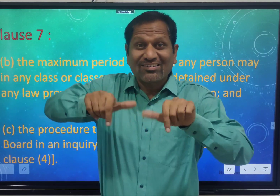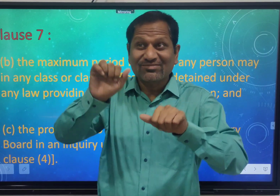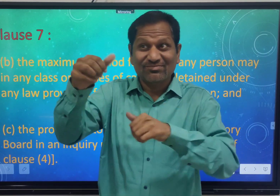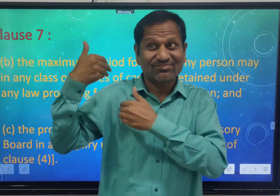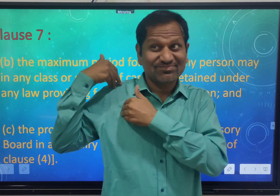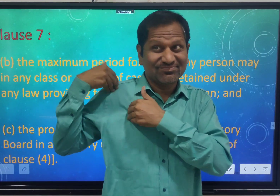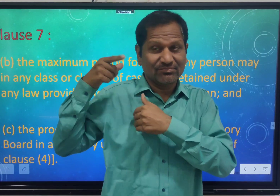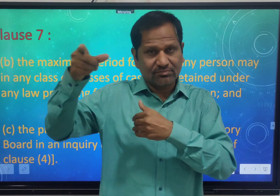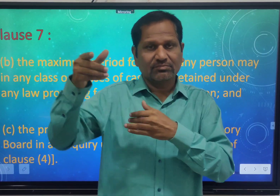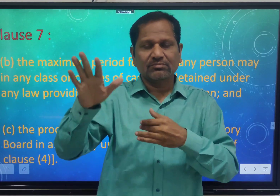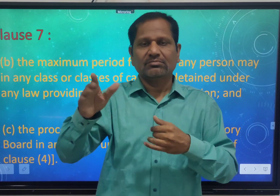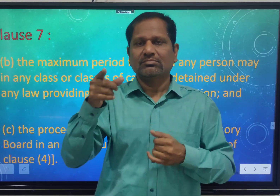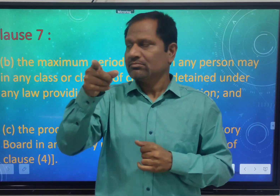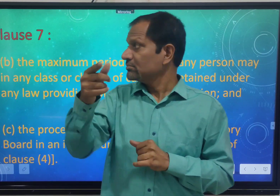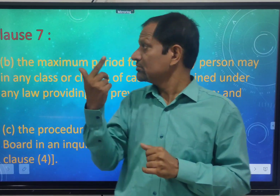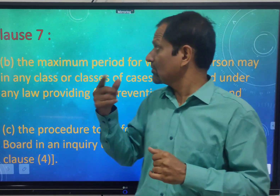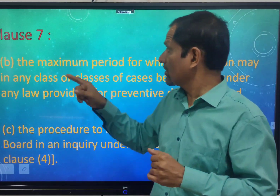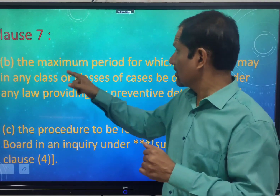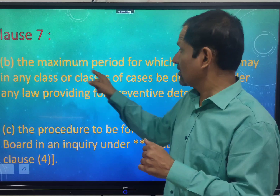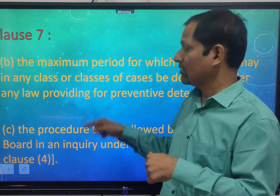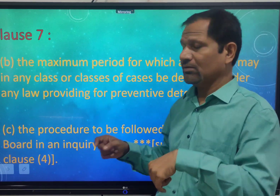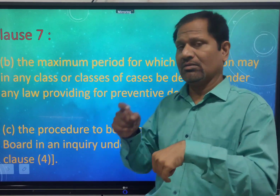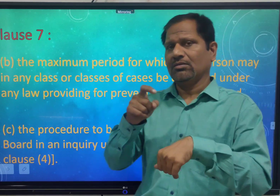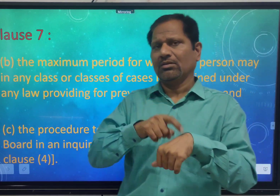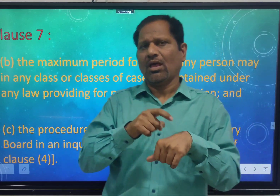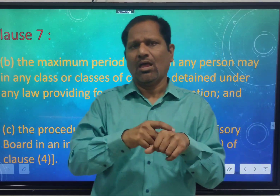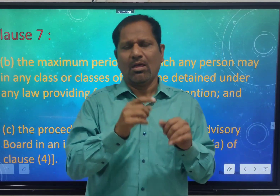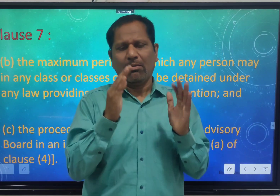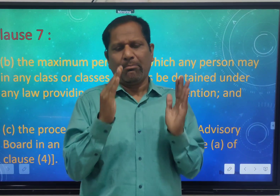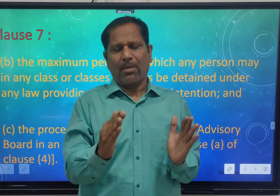और जो एडवाइजरी बोर्ड है वो निर्णय लेता है कि